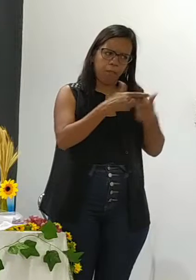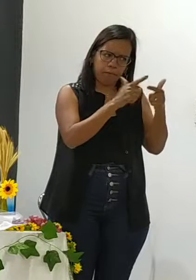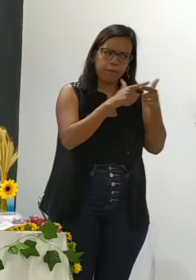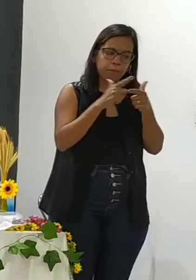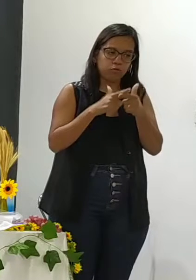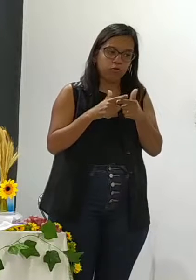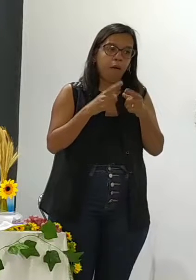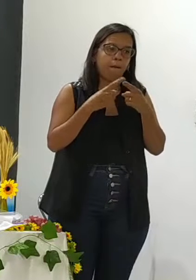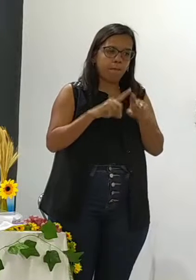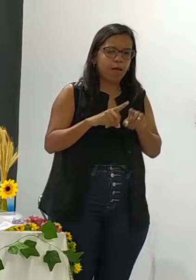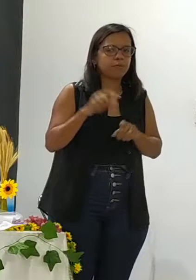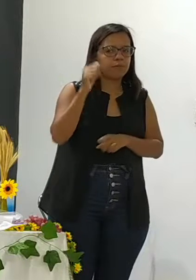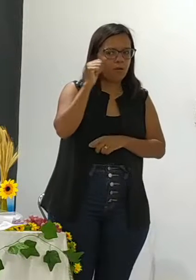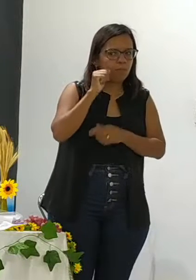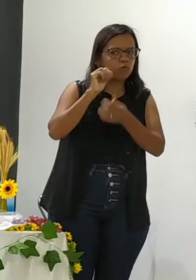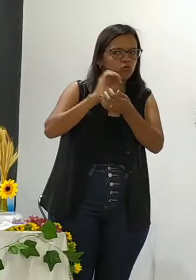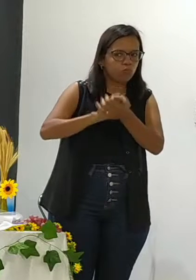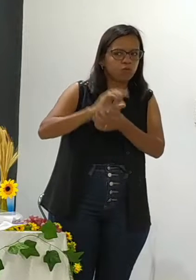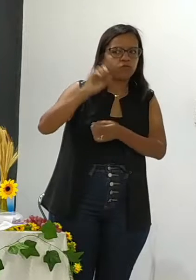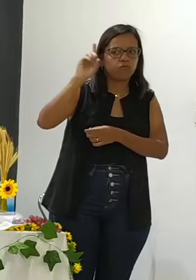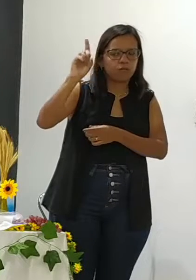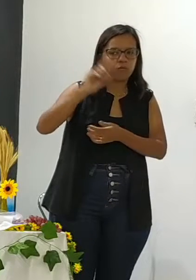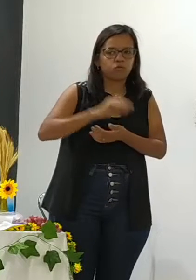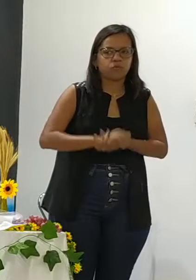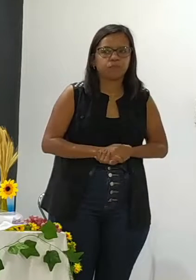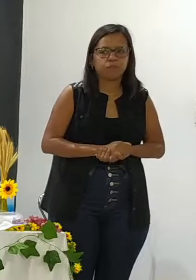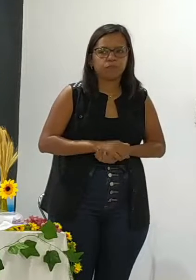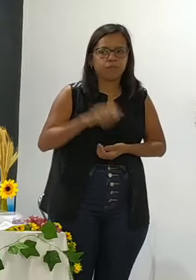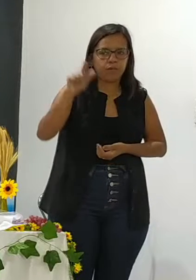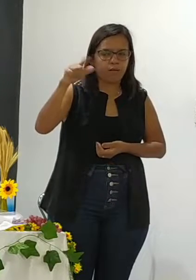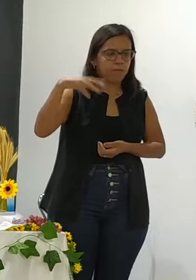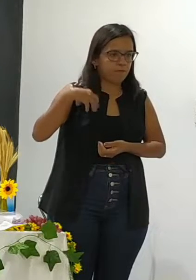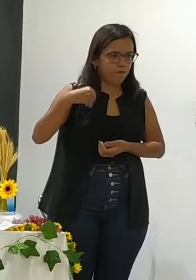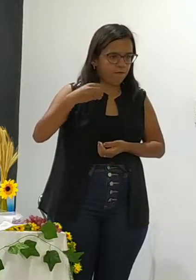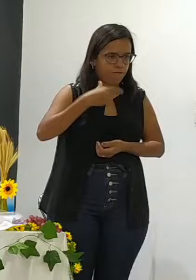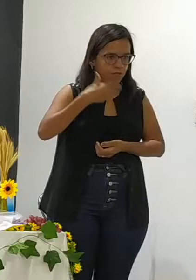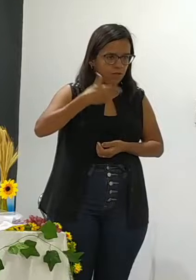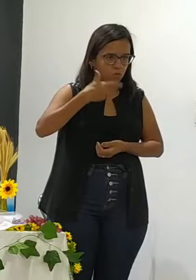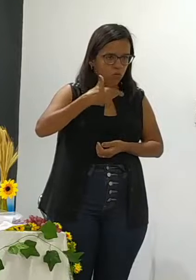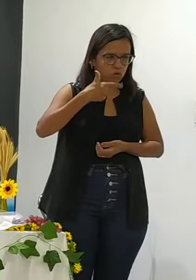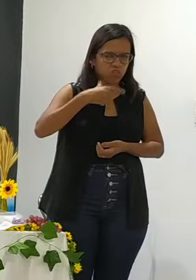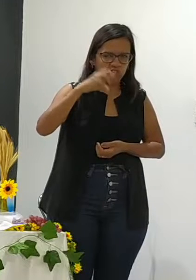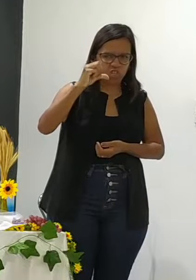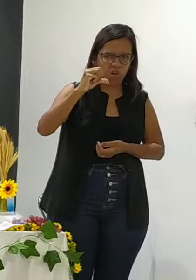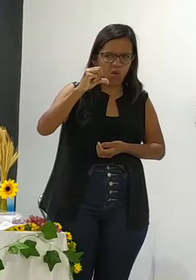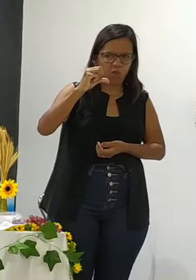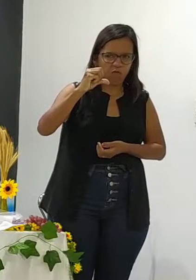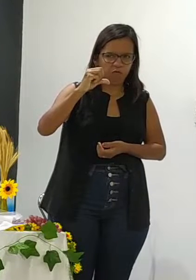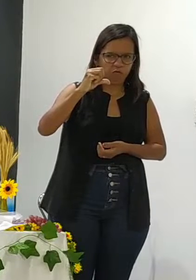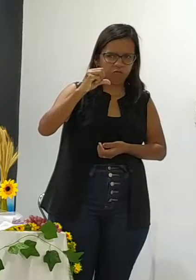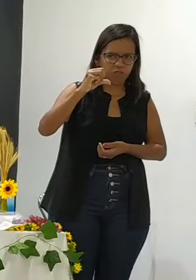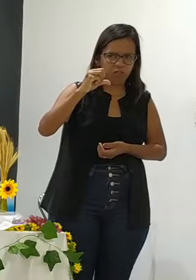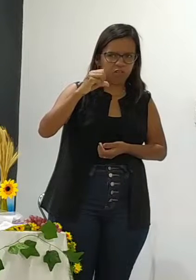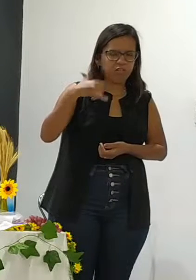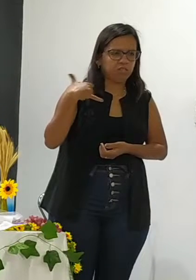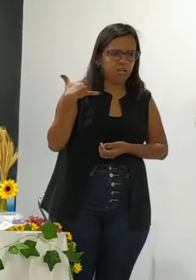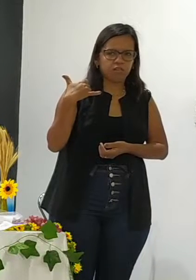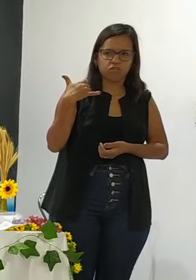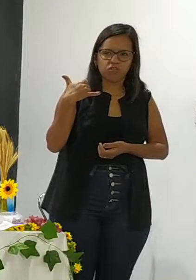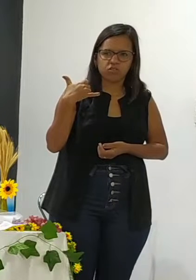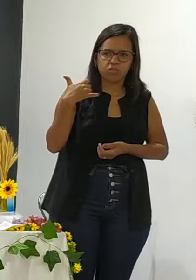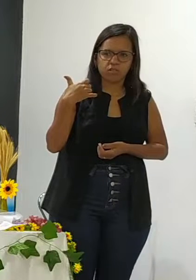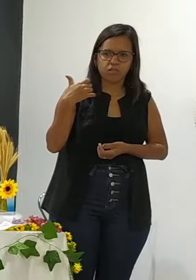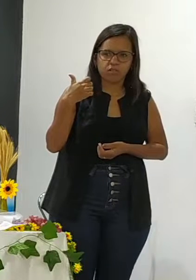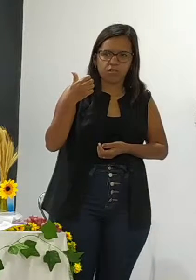Deus. A Letícia, quando veio morar comigo, tinha 9 anos. A irmã dela, 7, né? 8.